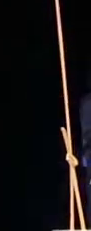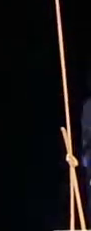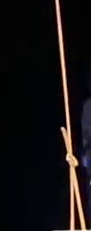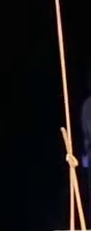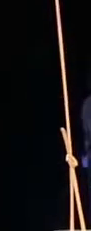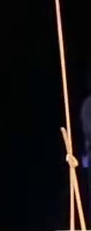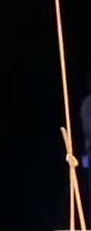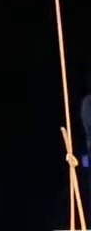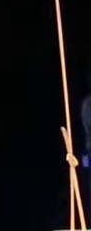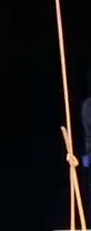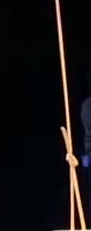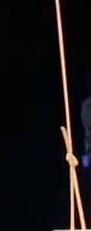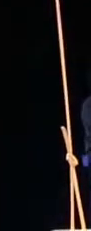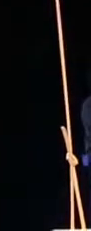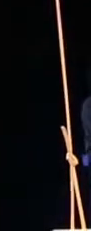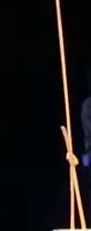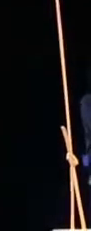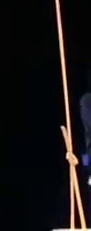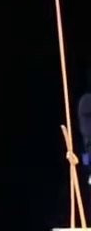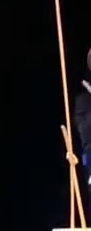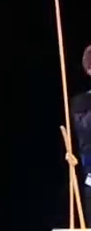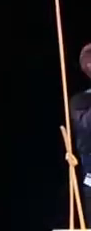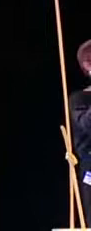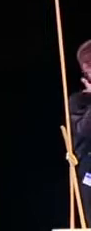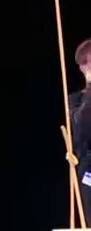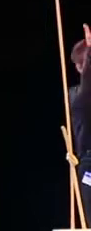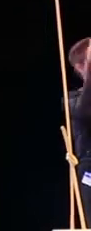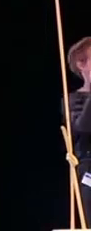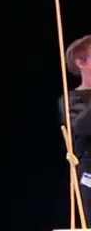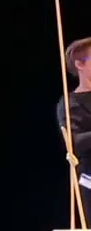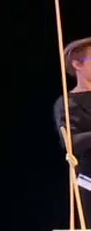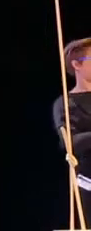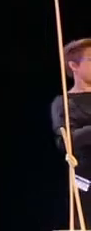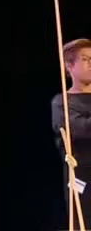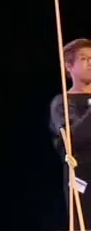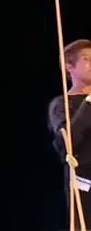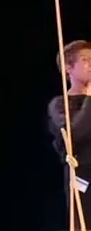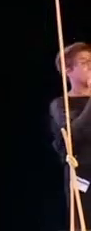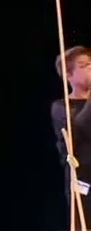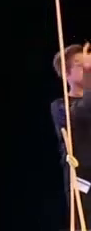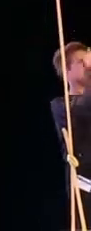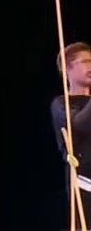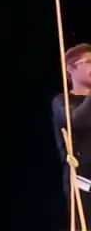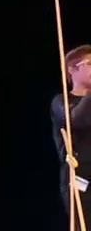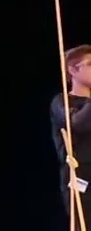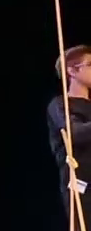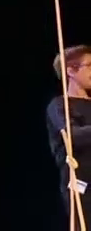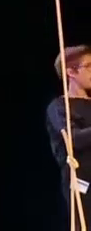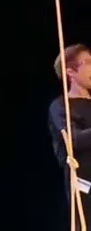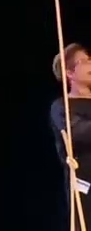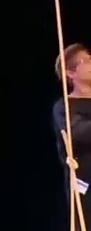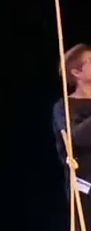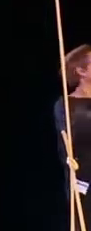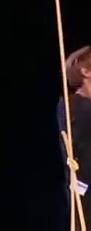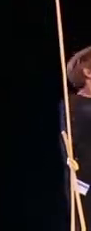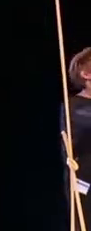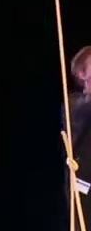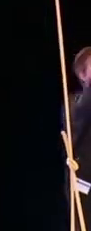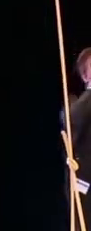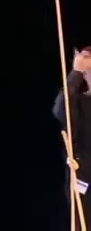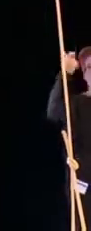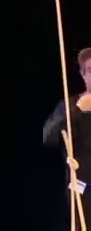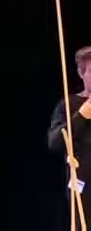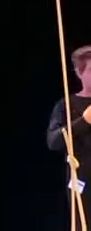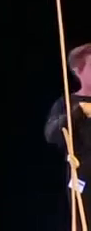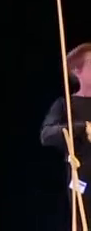framme. Vi skulle ha ett nytt system. Vi behöver inte ens knoppa ihop något nytt. Vi skulle bara härma. Vi är